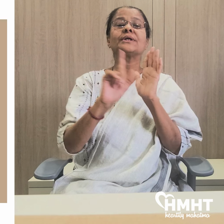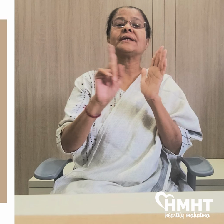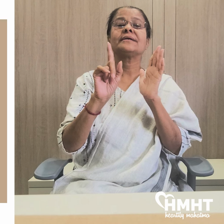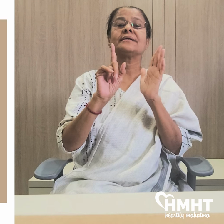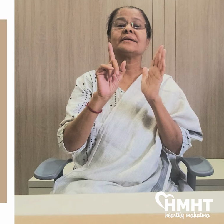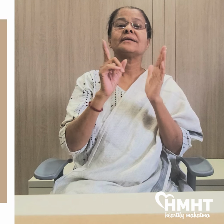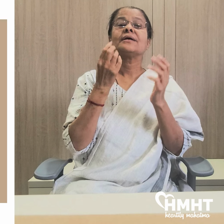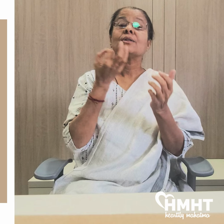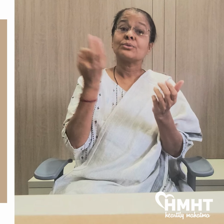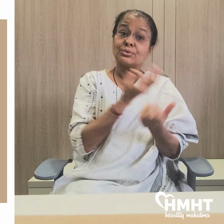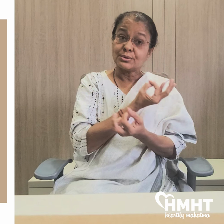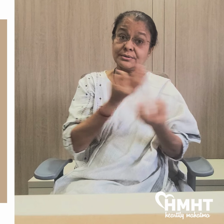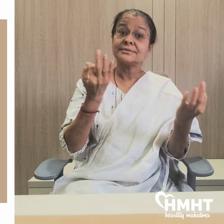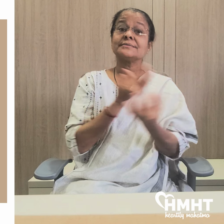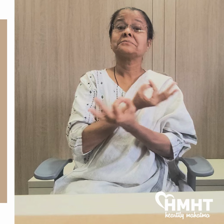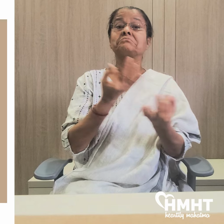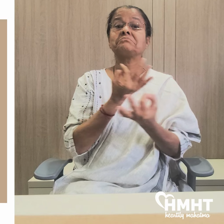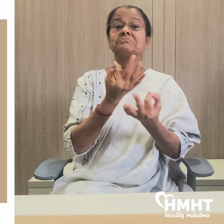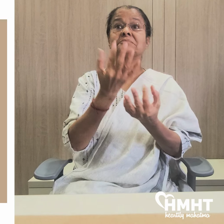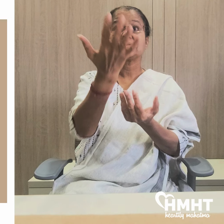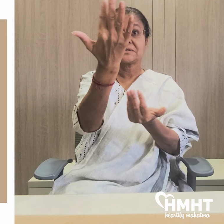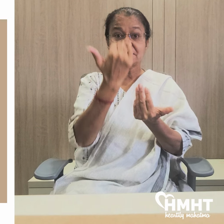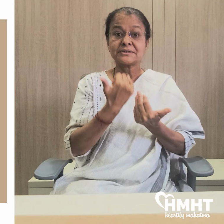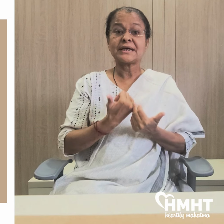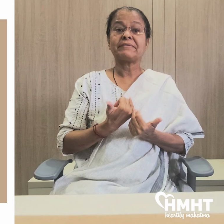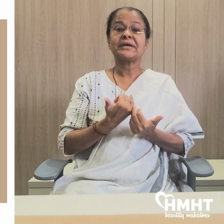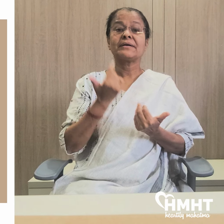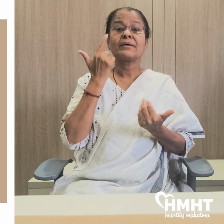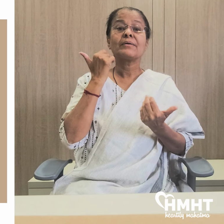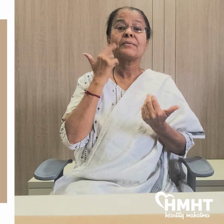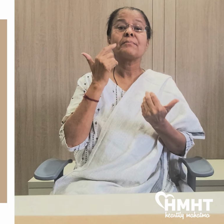મારો ઈશારો થતાં પહેલાં કામ થઈ ગયો હોય.